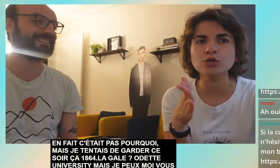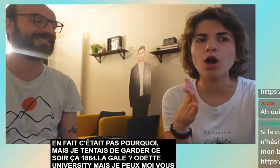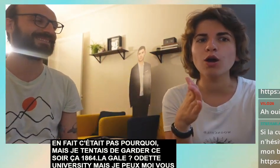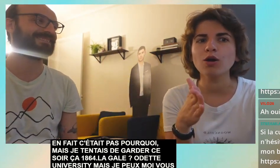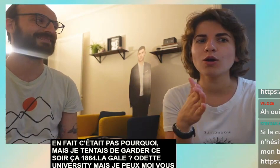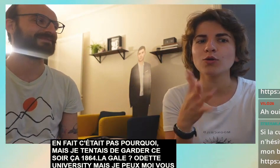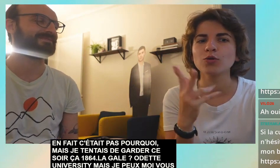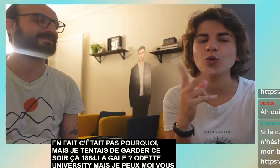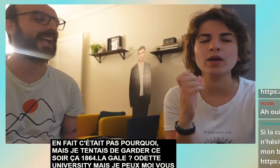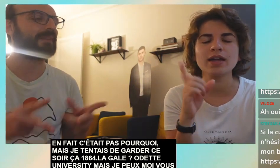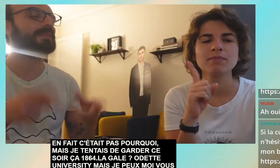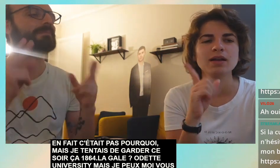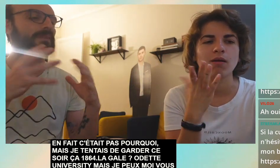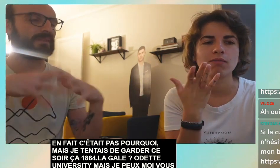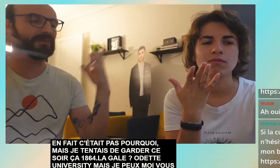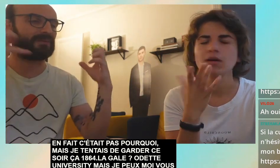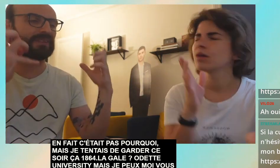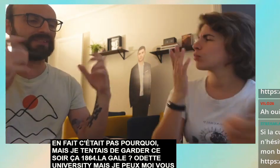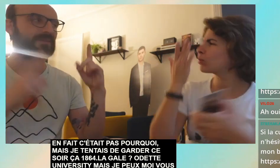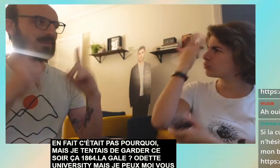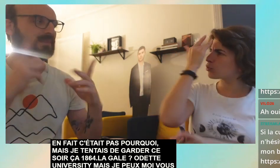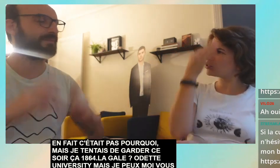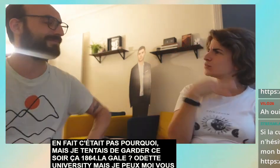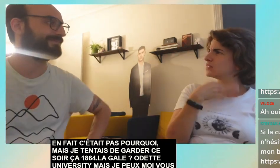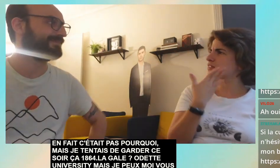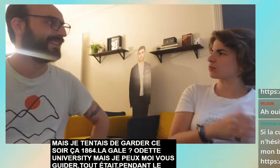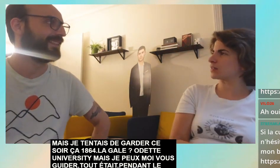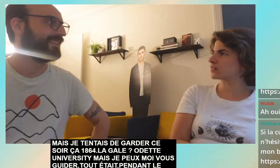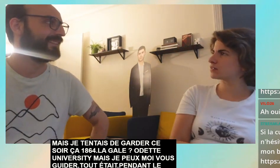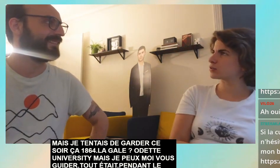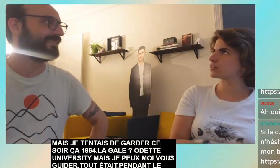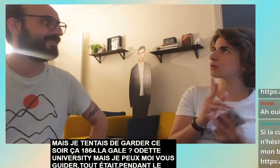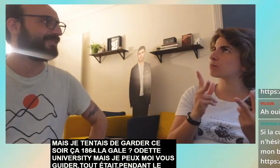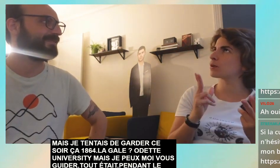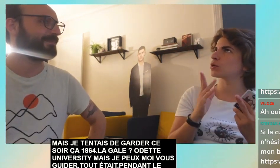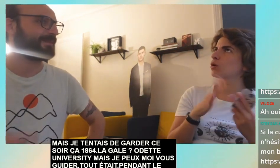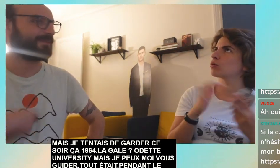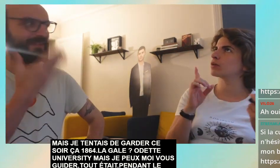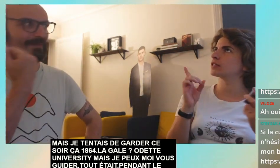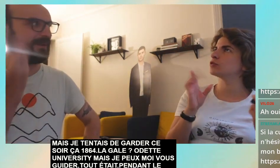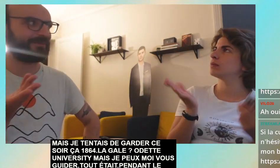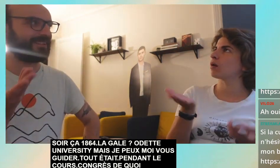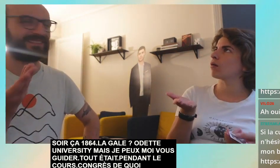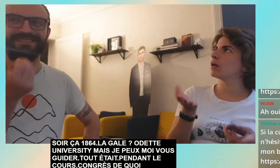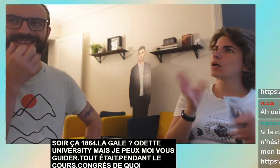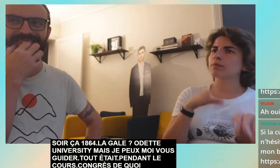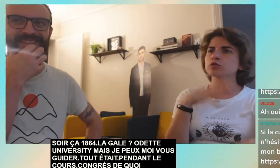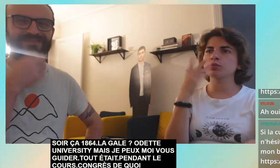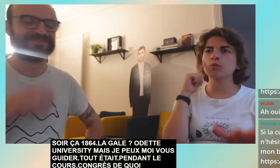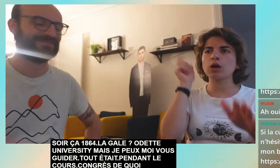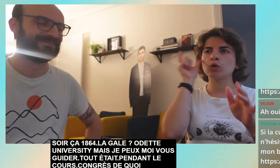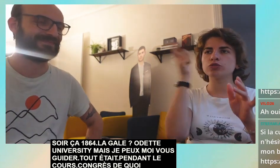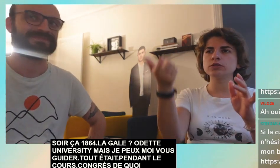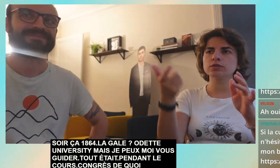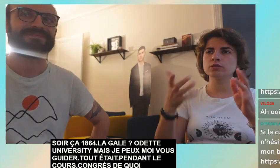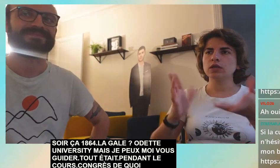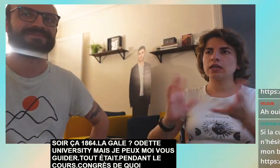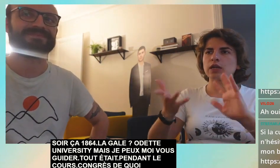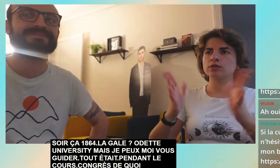pendant le congrès de Milan. Pendant le congrès de Pourquoi je me dis ça dans ma tête? Que t'étais pendant le Je sais congrès pas, de moi. Milan. Parce que pour moi, logique, là, la